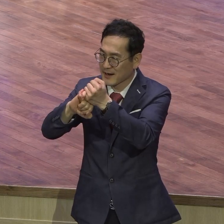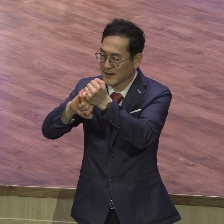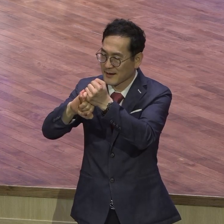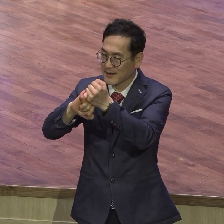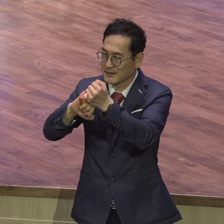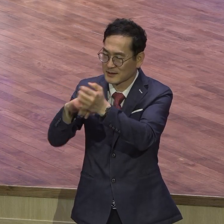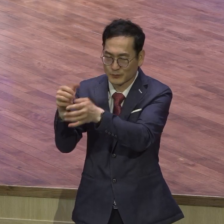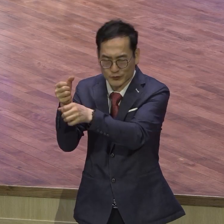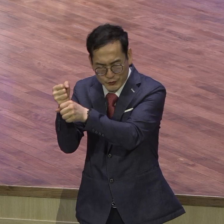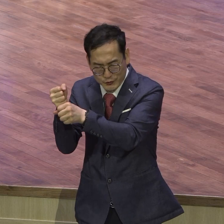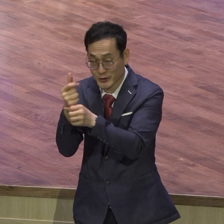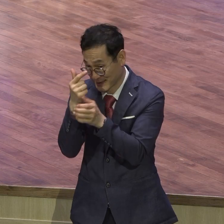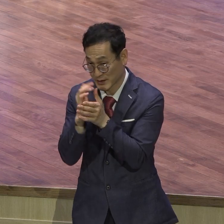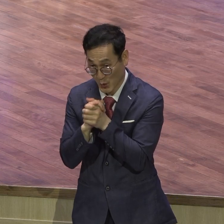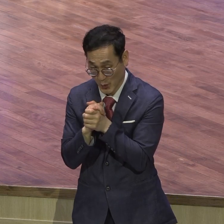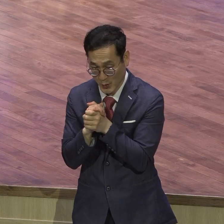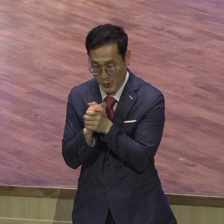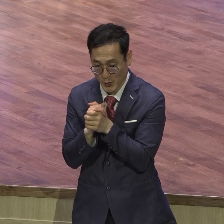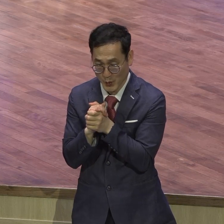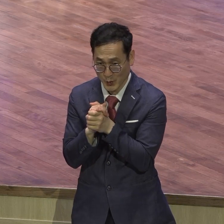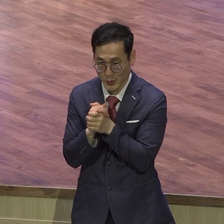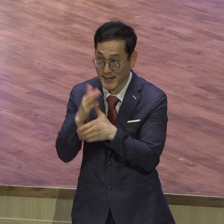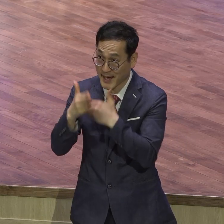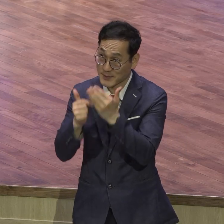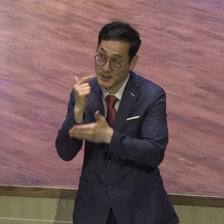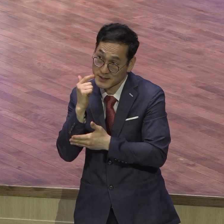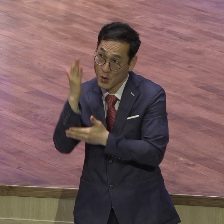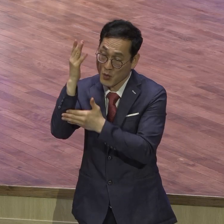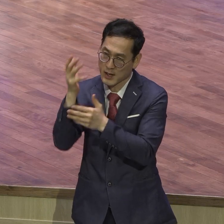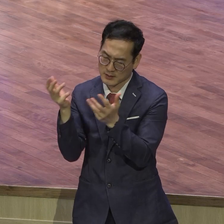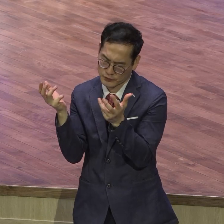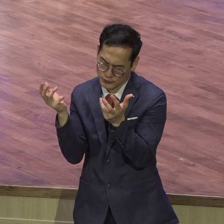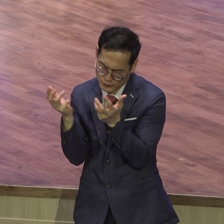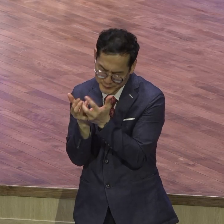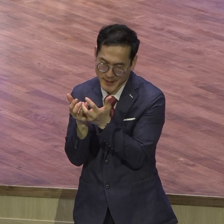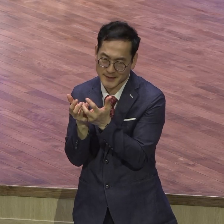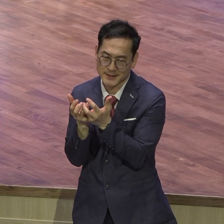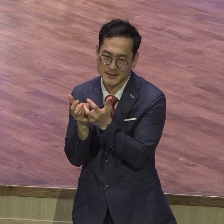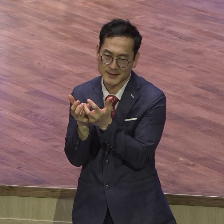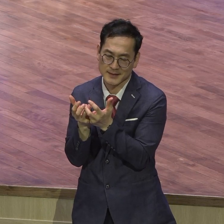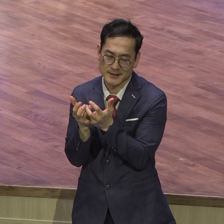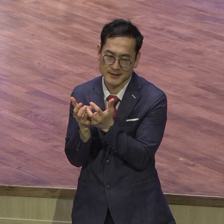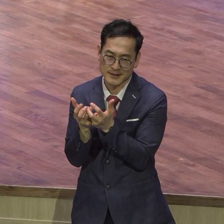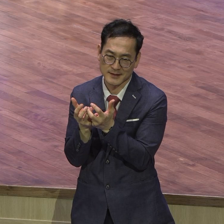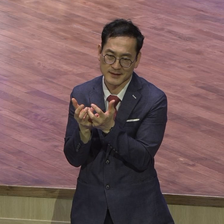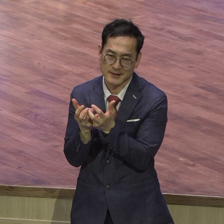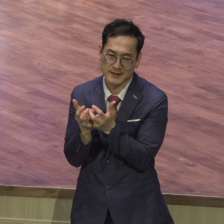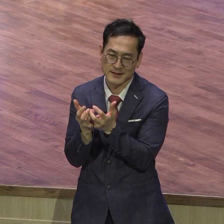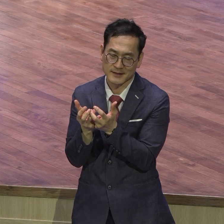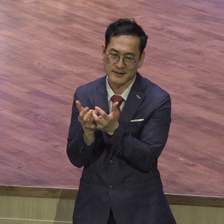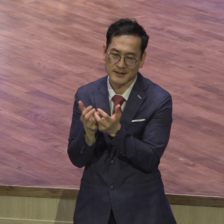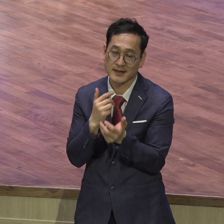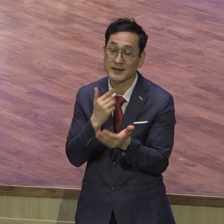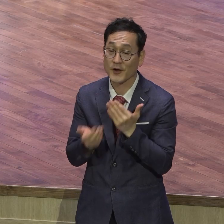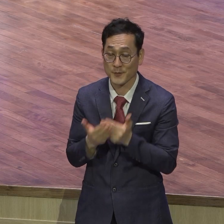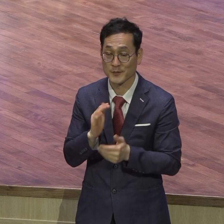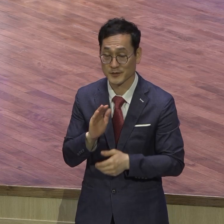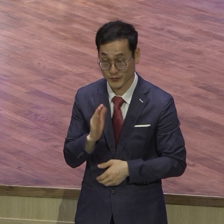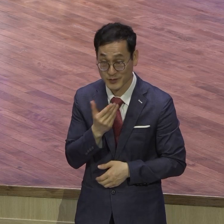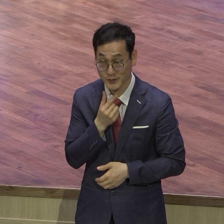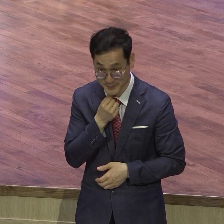하나님의 영광이 영광이 충만한 그런 헌낭 응답 속으로 들어가시길 바랍니다